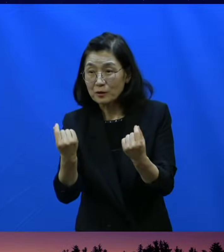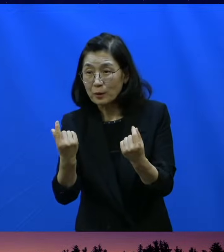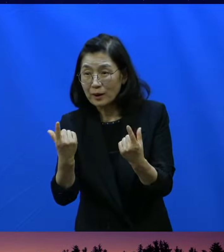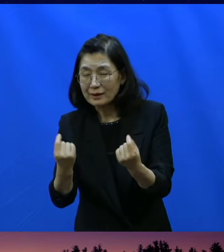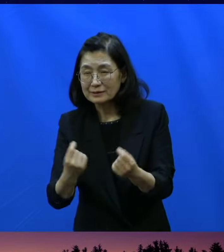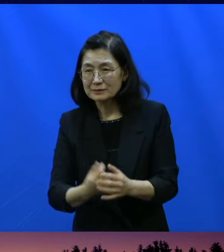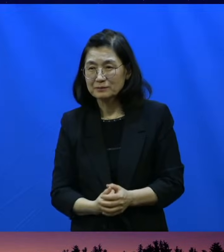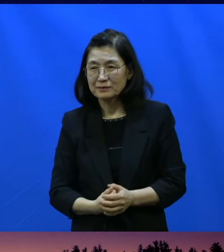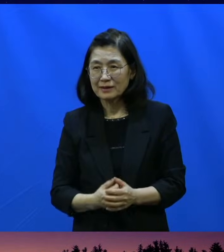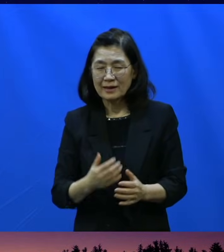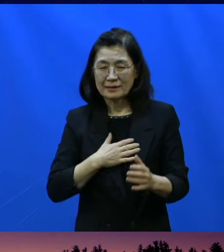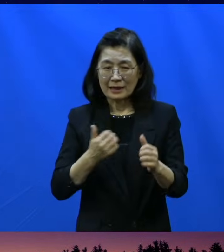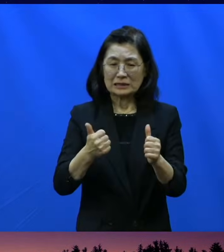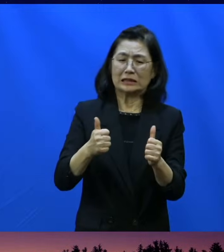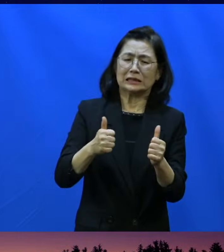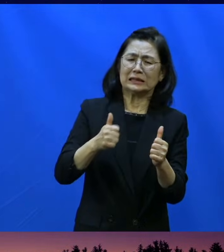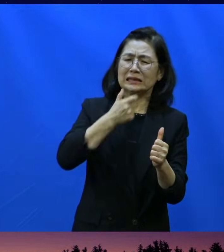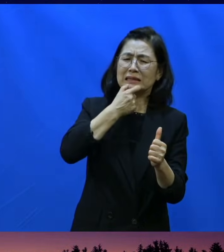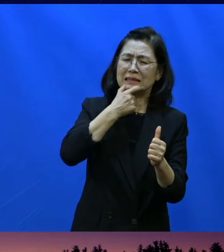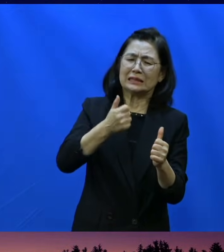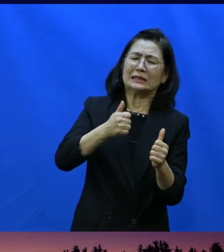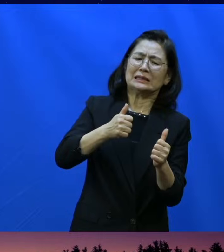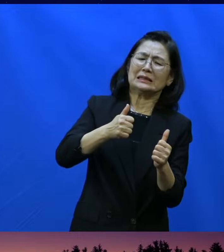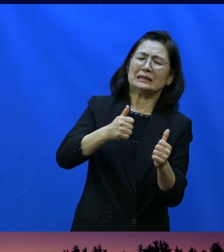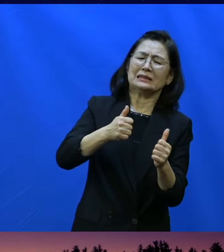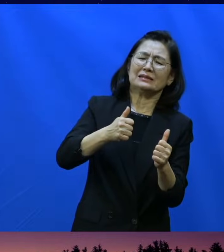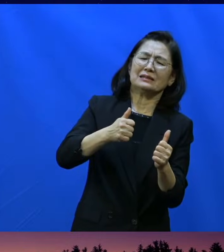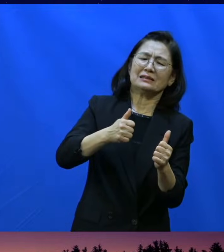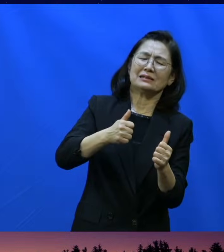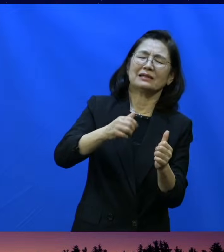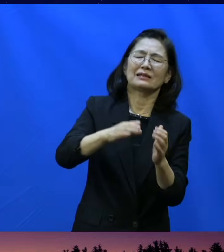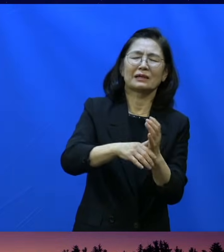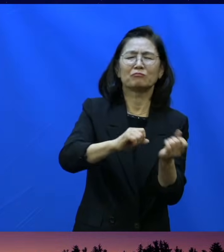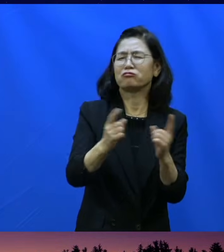너 나 죽이려고 그러지 막 이러면서 말이죠. 죽어버렸으면 됐는데.